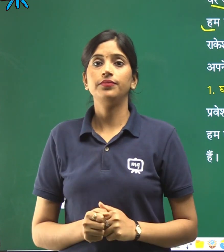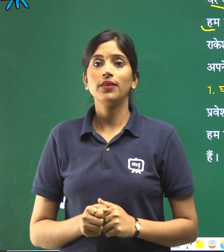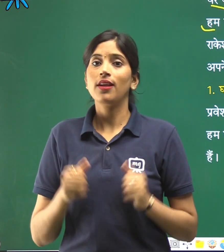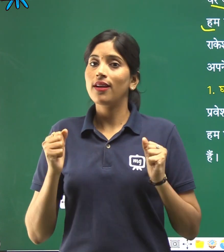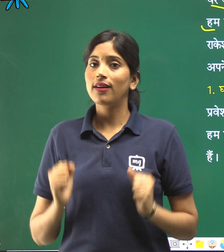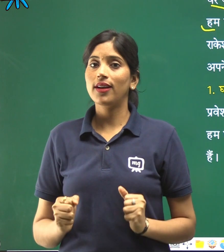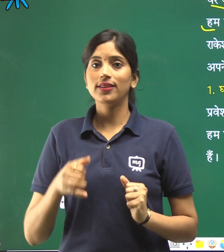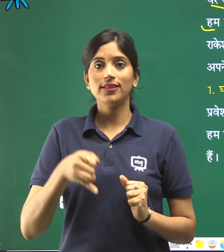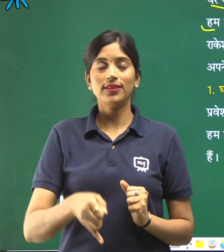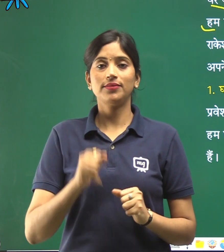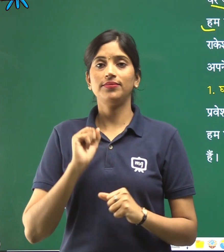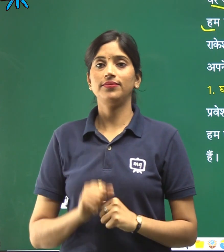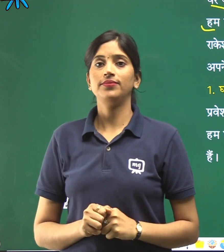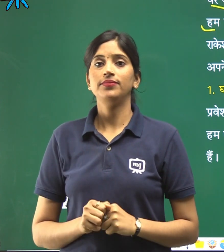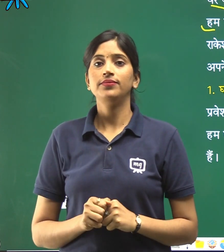रहते हैं।